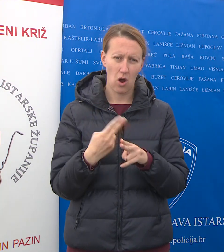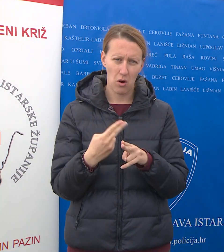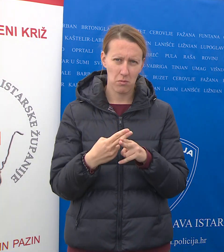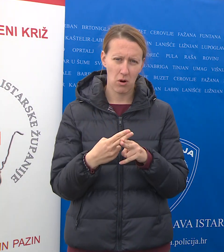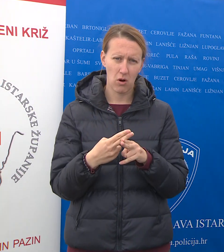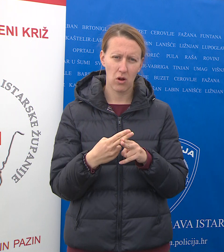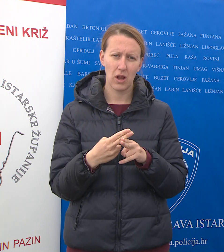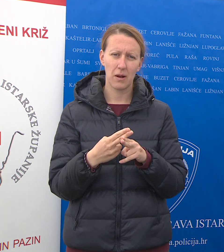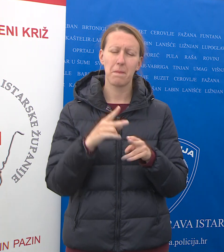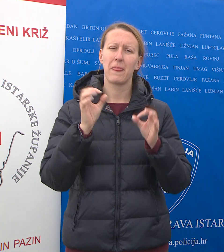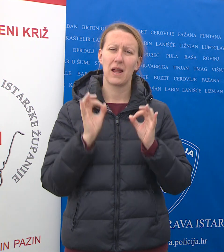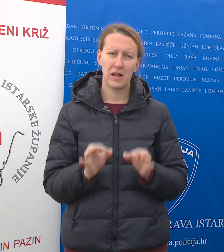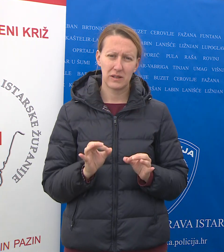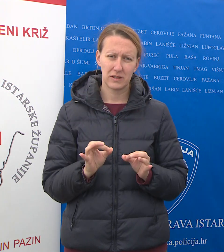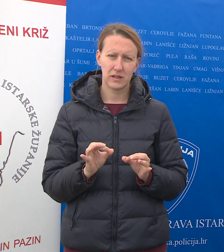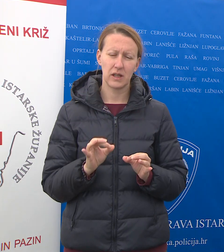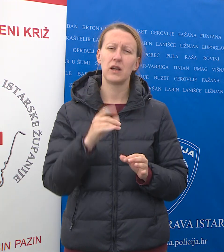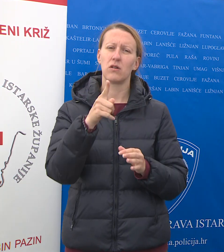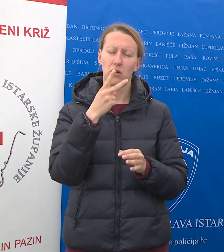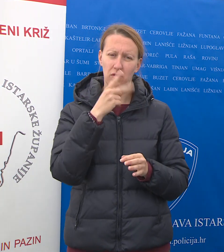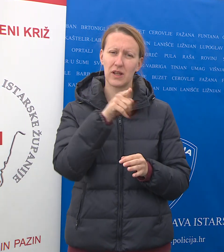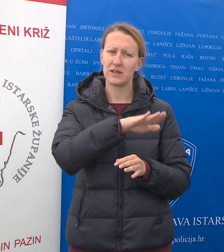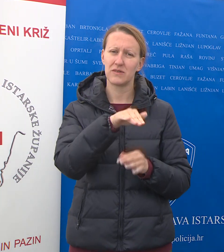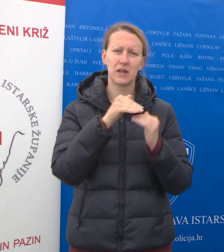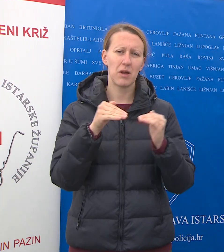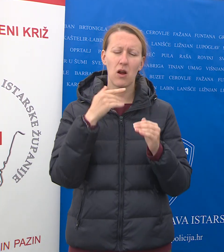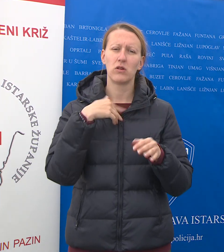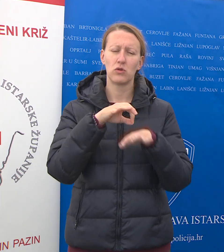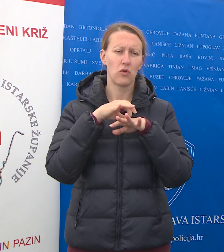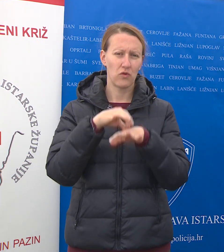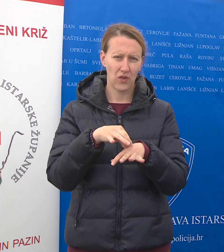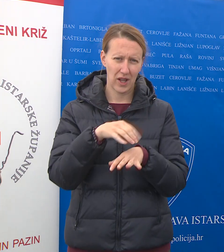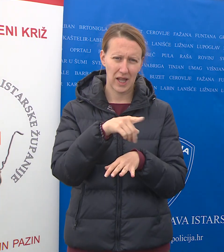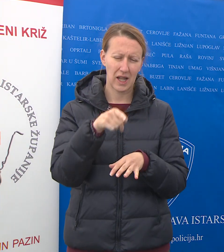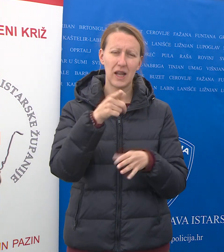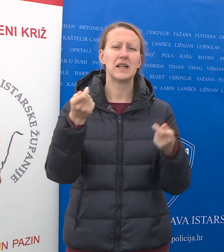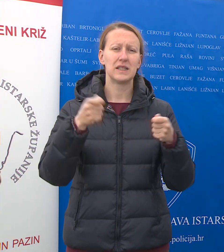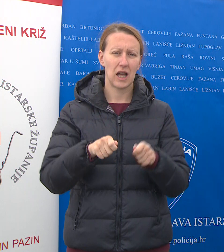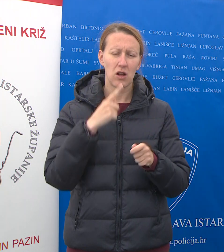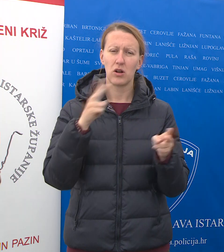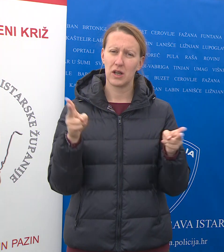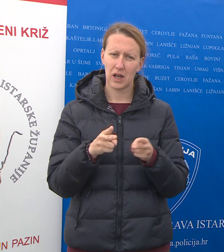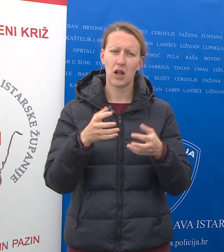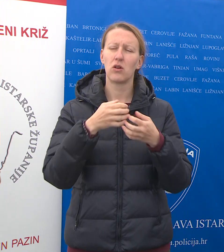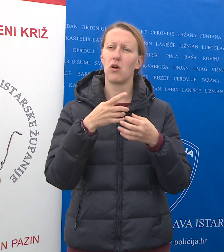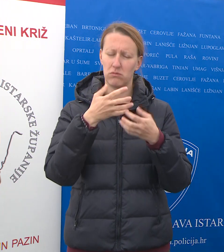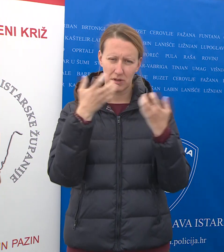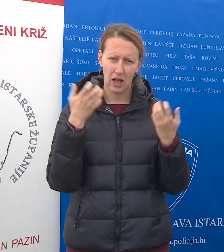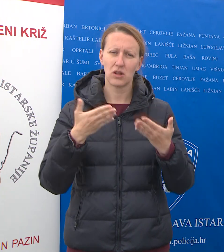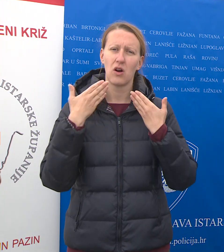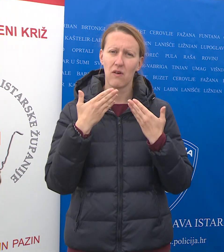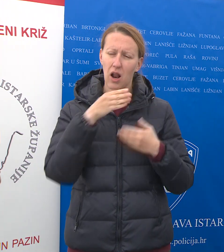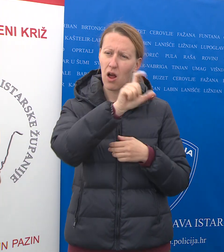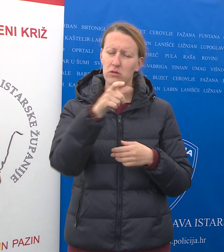oboljelih, su sigurno posljedica tih svih mjera koje su uvedene. Znači, zaključno i vrlo kratko i jasno,